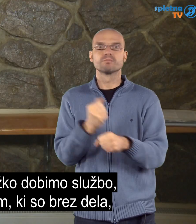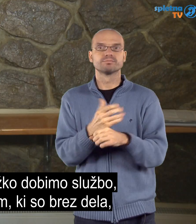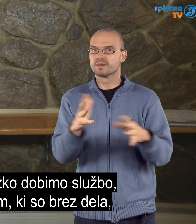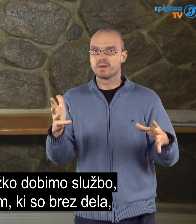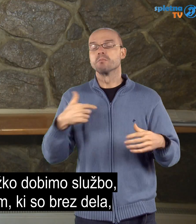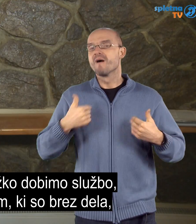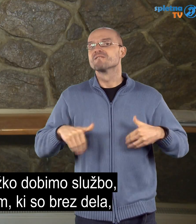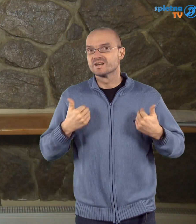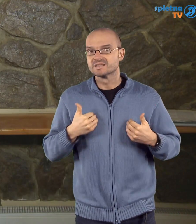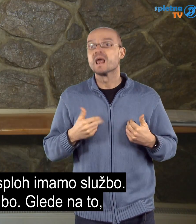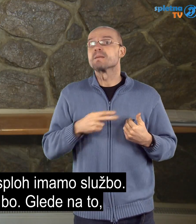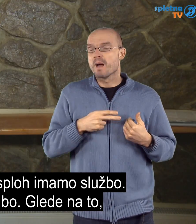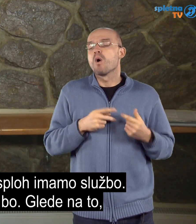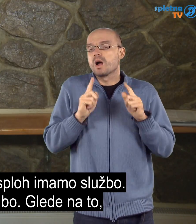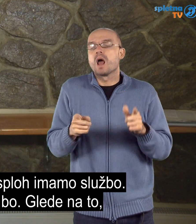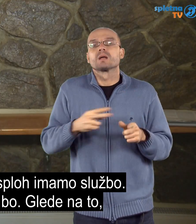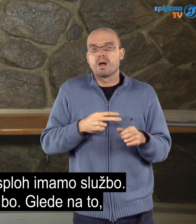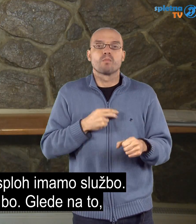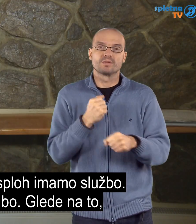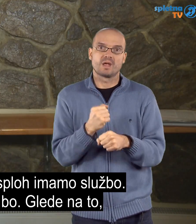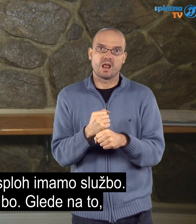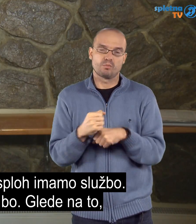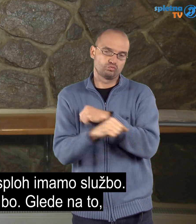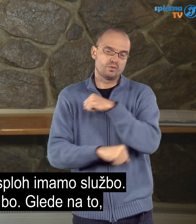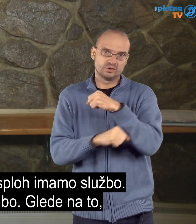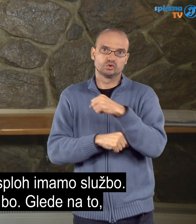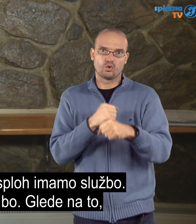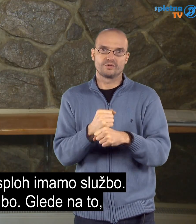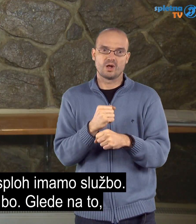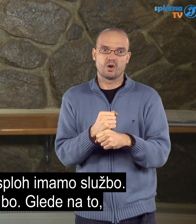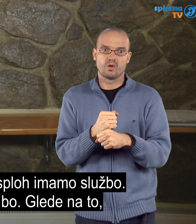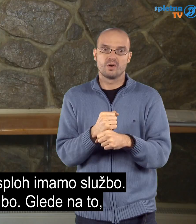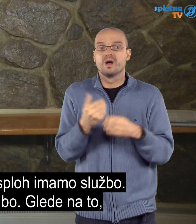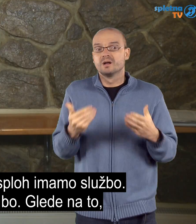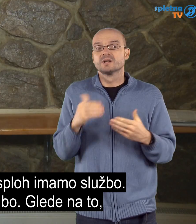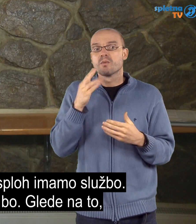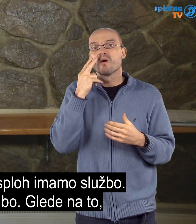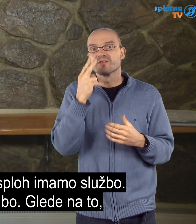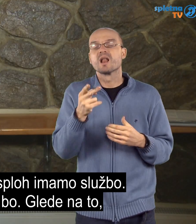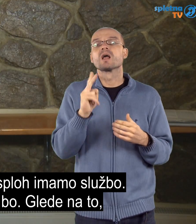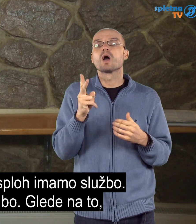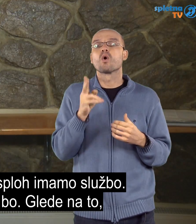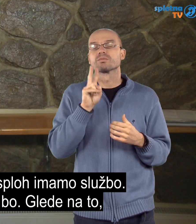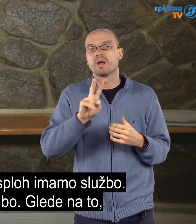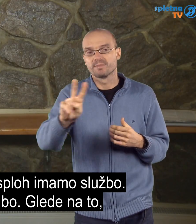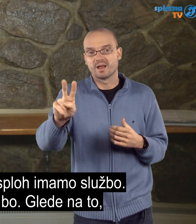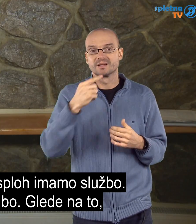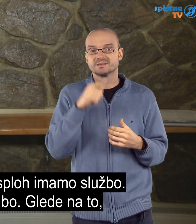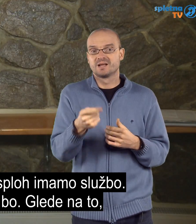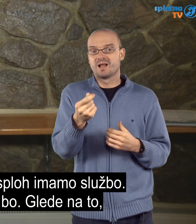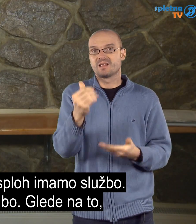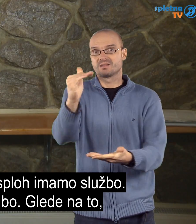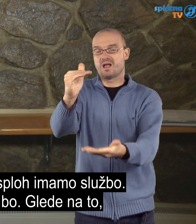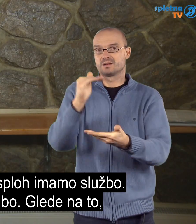da sploh imamo oni, ki imamo. Tako da zdaj bomo videli, kako bo šlo naprej, ne, s tem denarjem pa